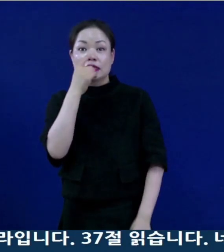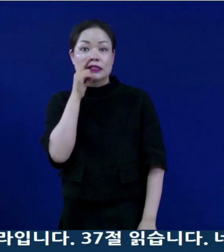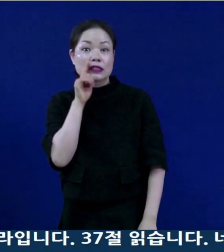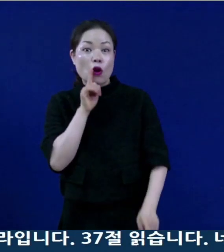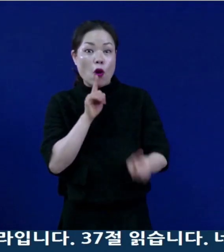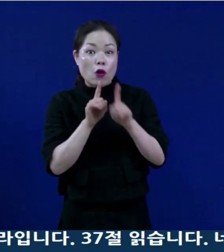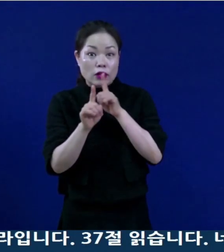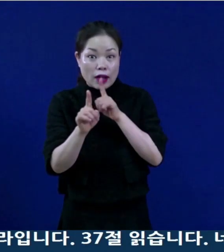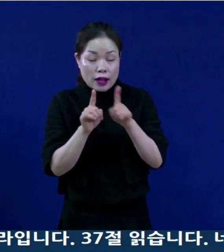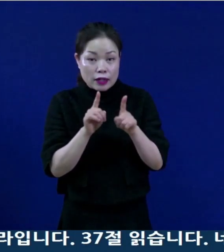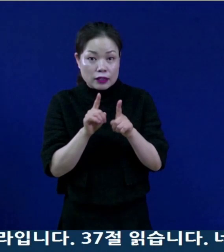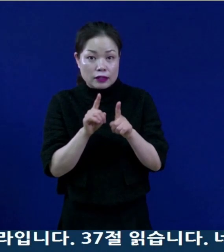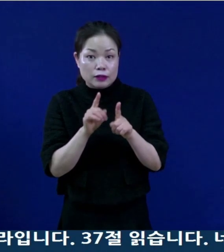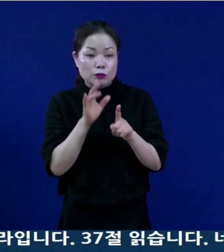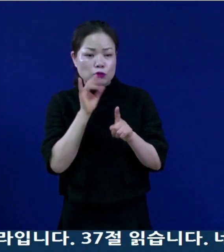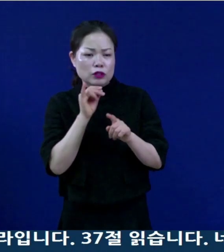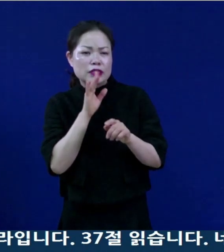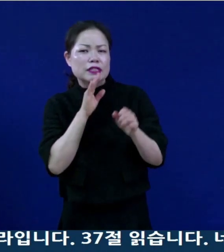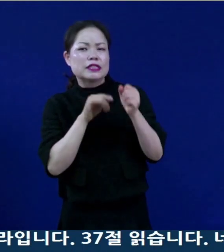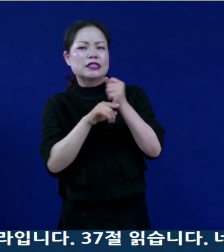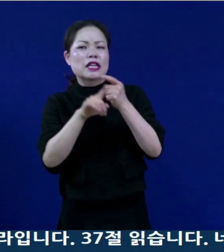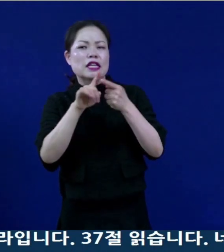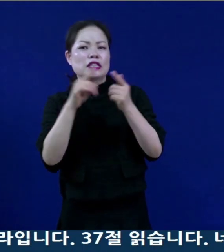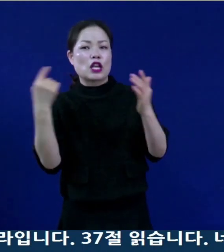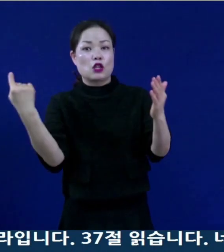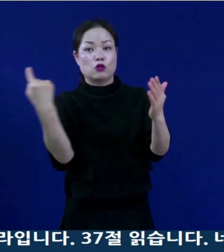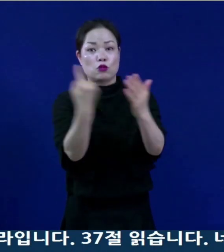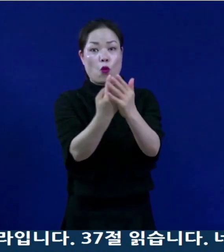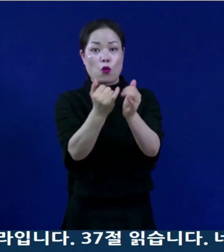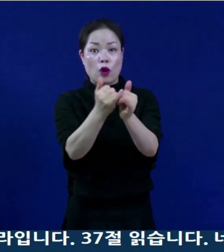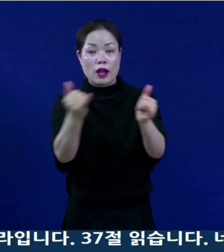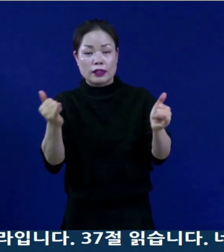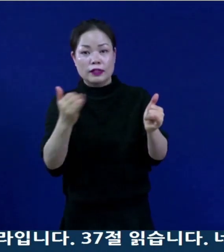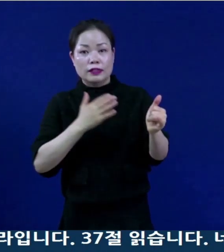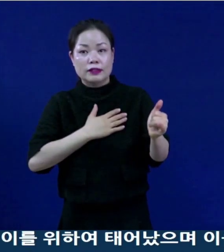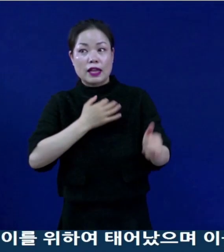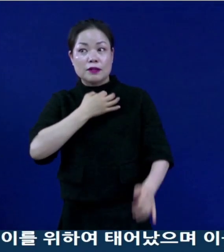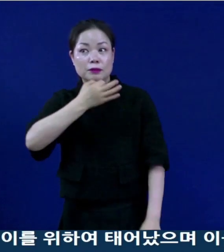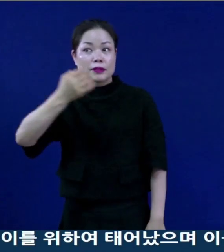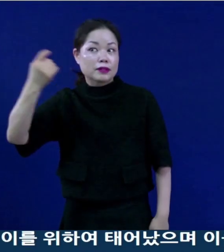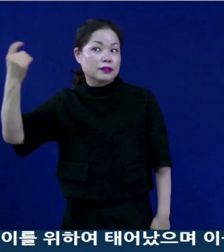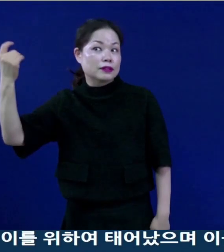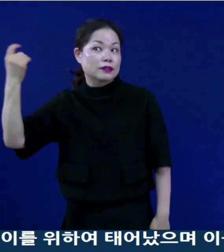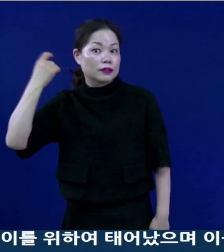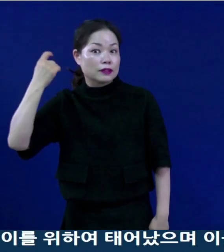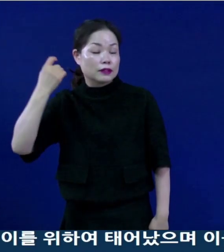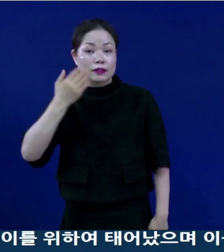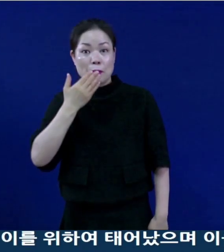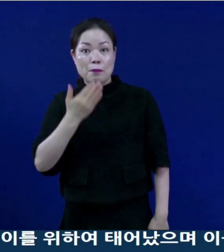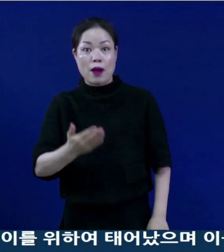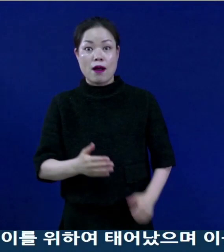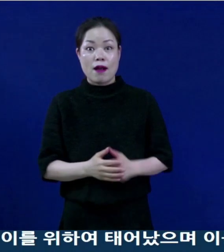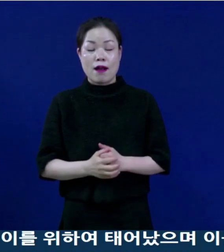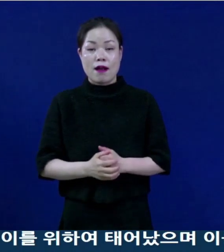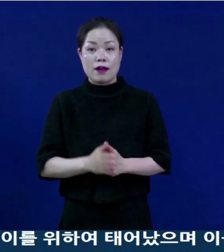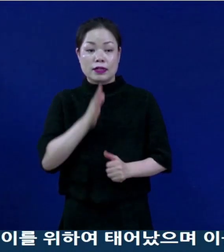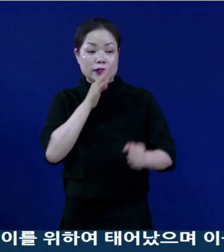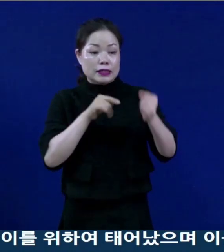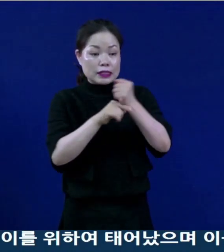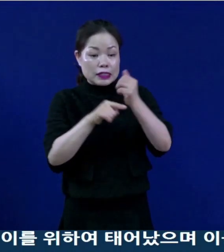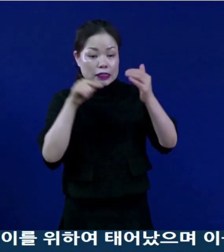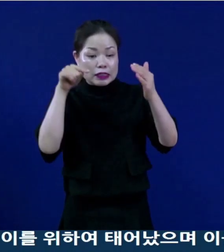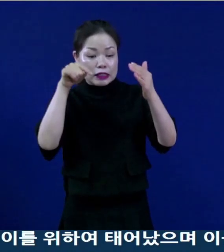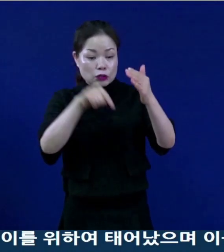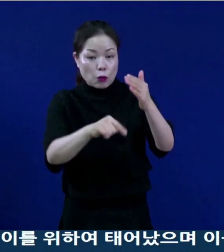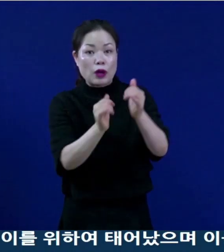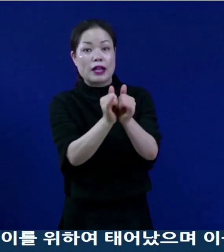증언하려 함이로다. 무릇 진리에 속한 자는 내 음성을 듣느니라. 진리에 속한 자들이